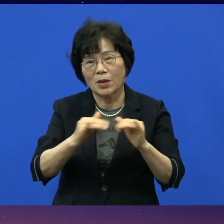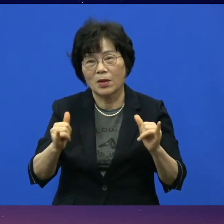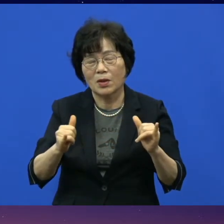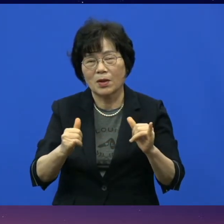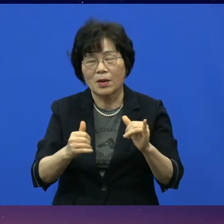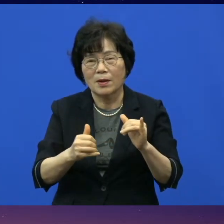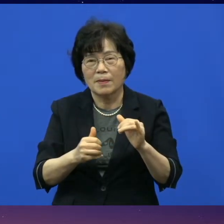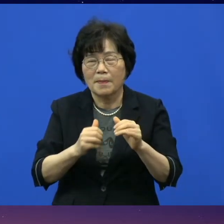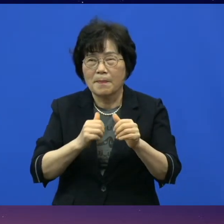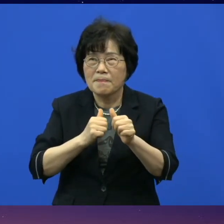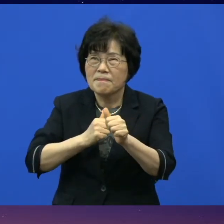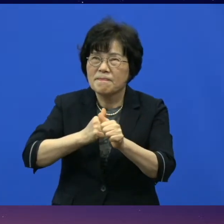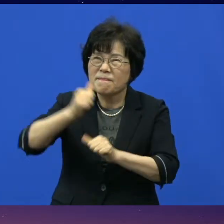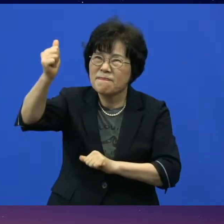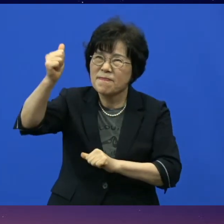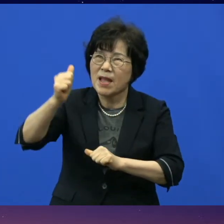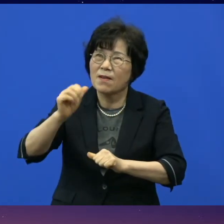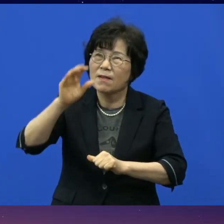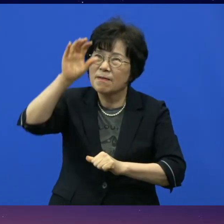구호예요.